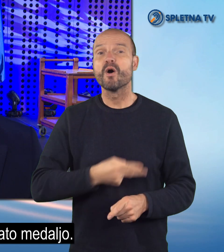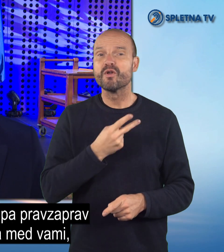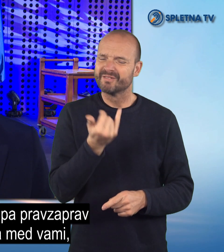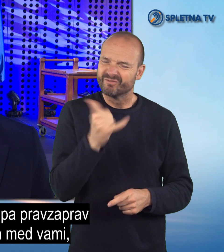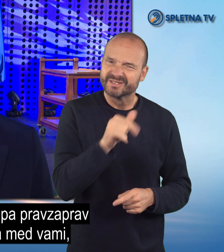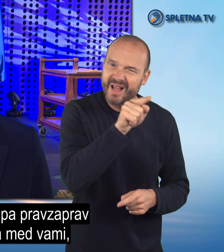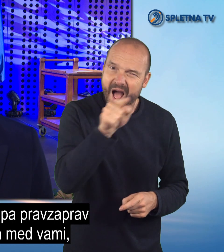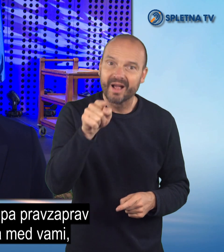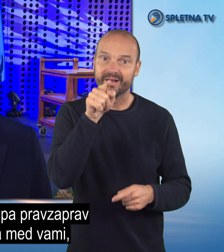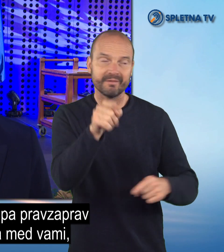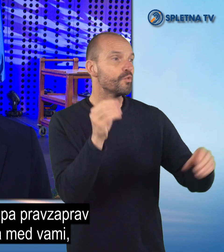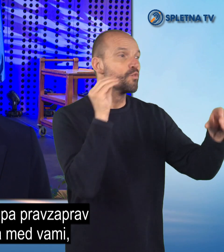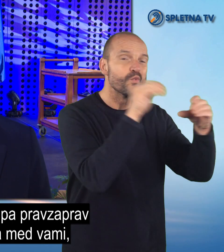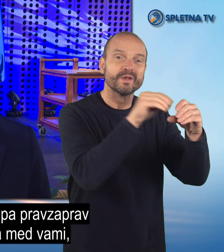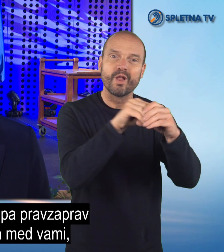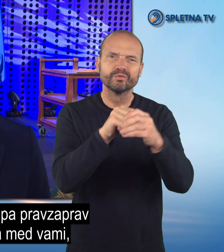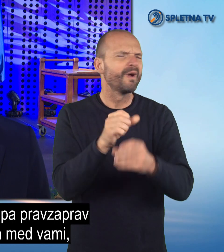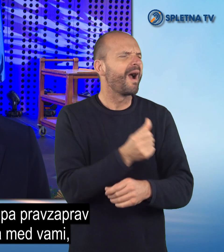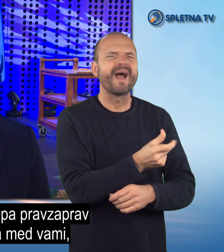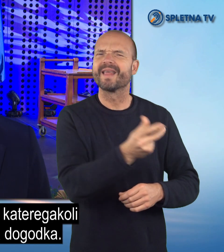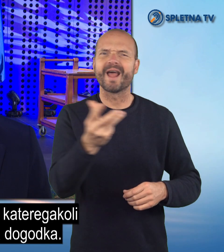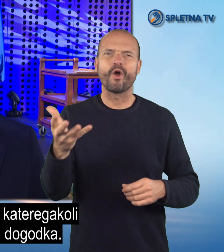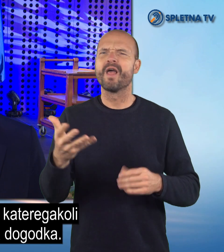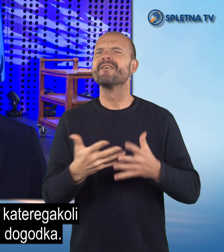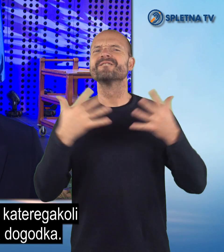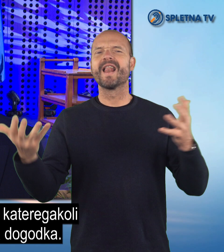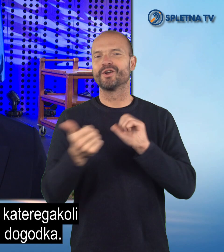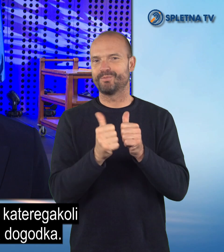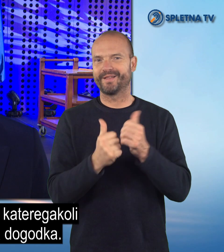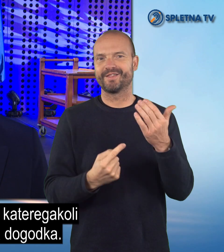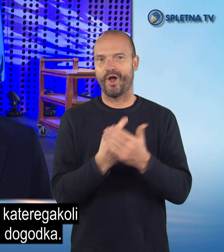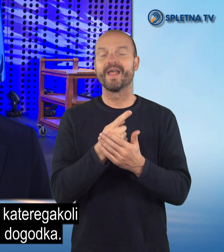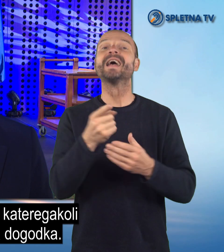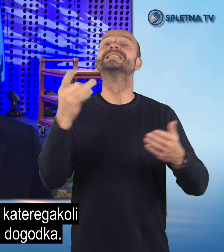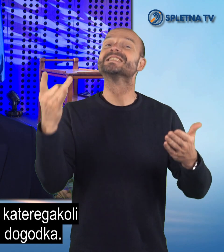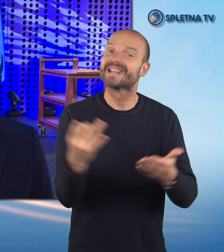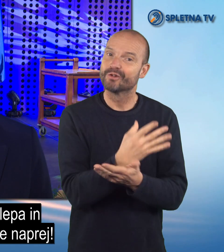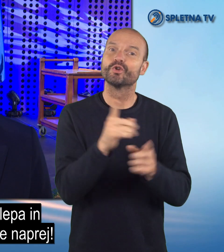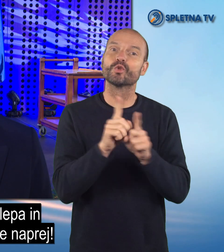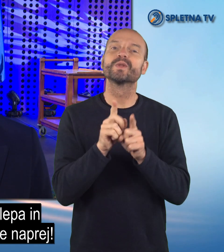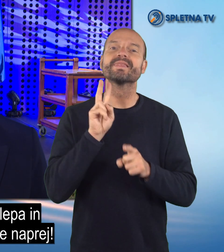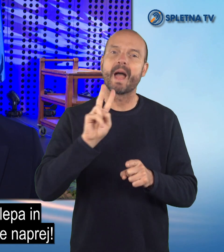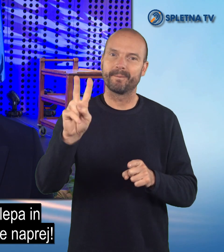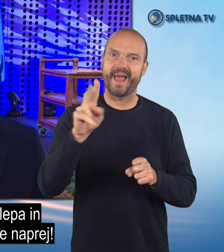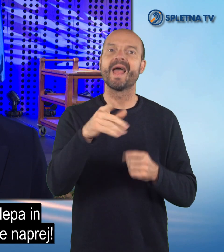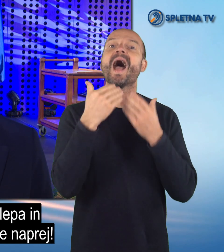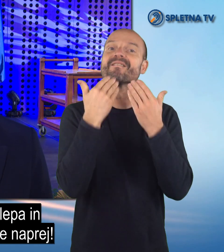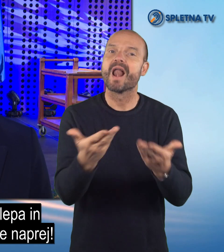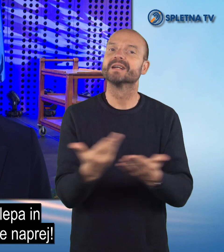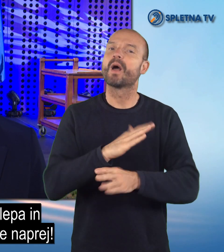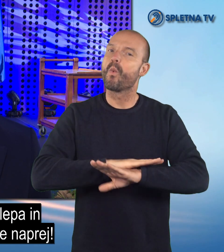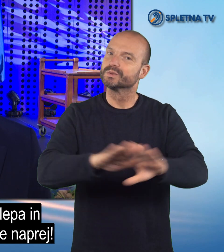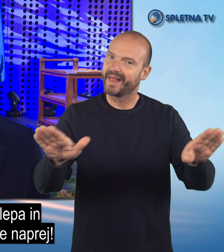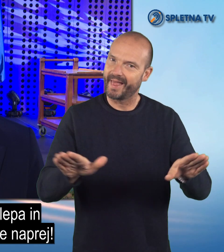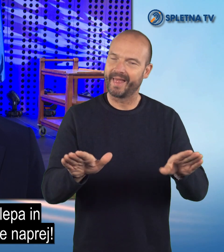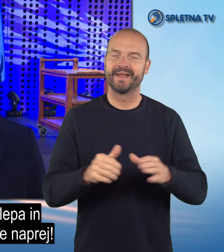sem pa pravzaprav na vsakogar med vami, ki se udeleži kateregakoli velikega športnega dogodka. Srečno seveda tudi vnaprej.